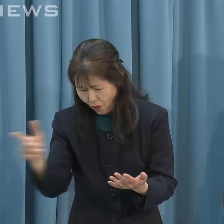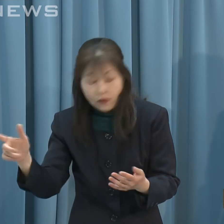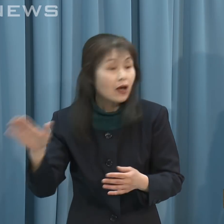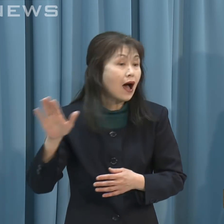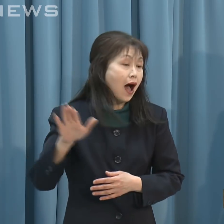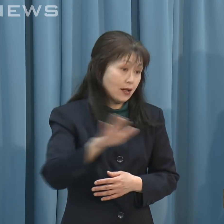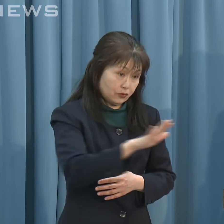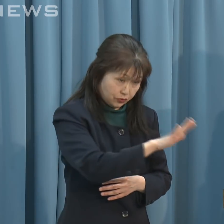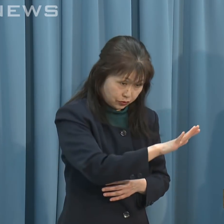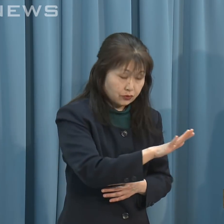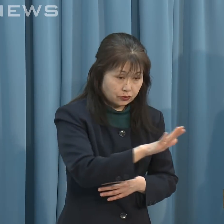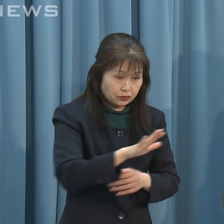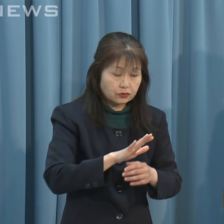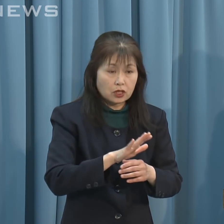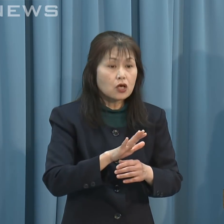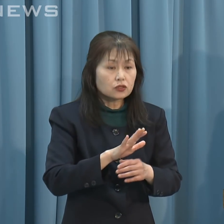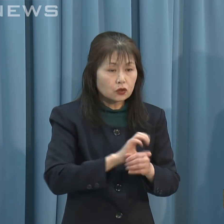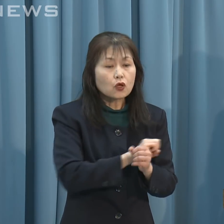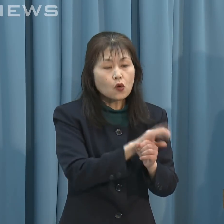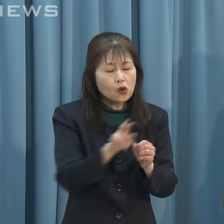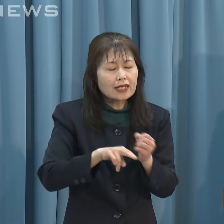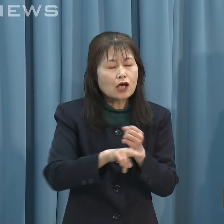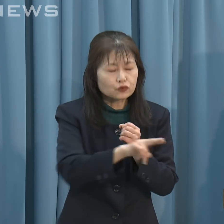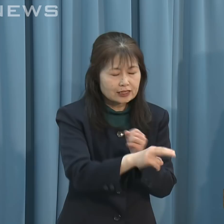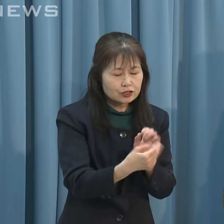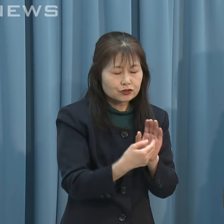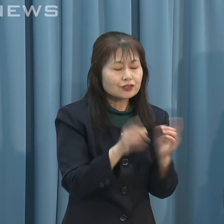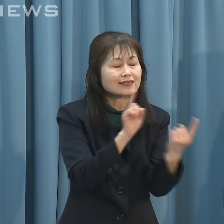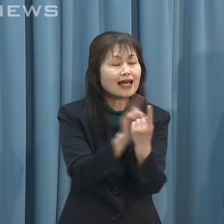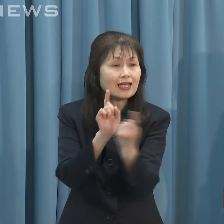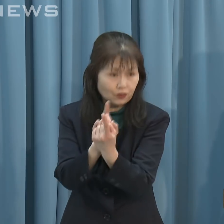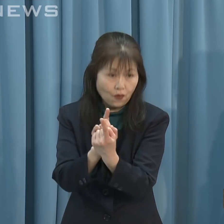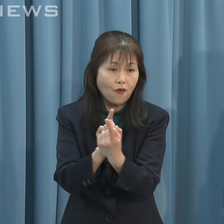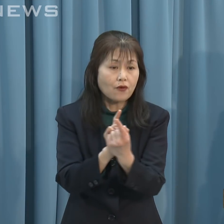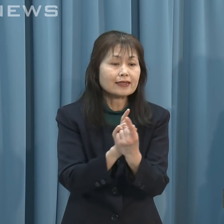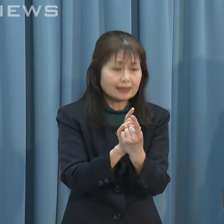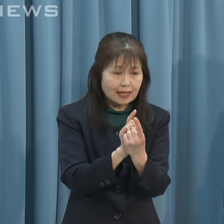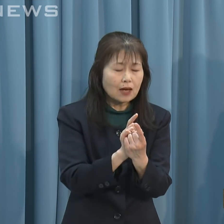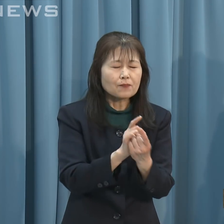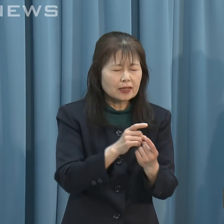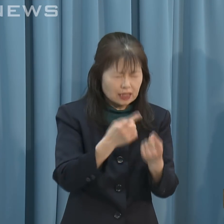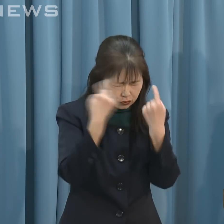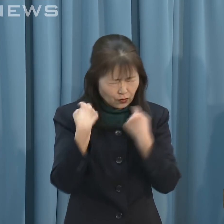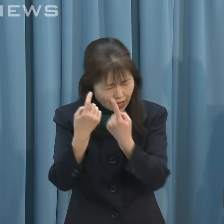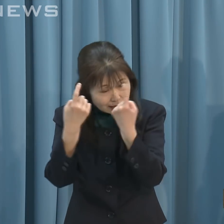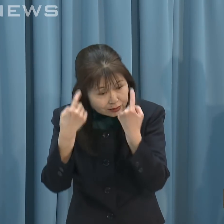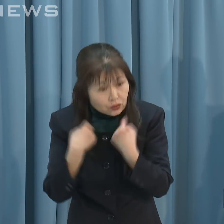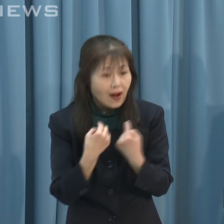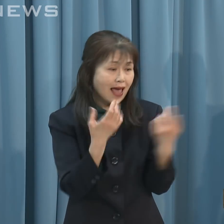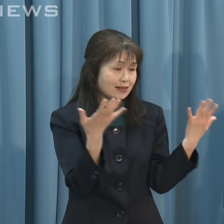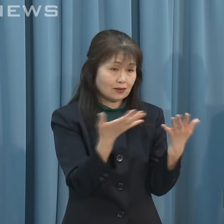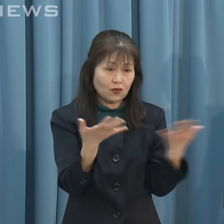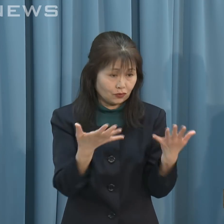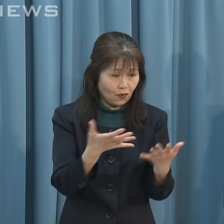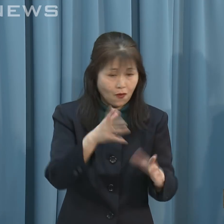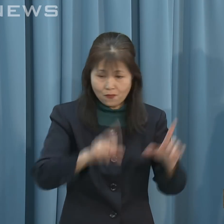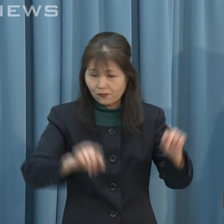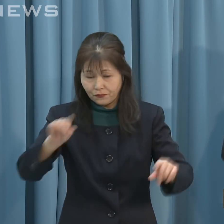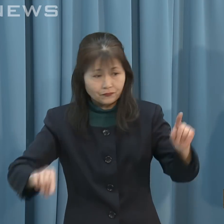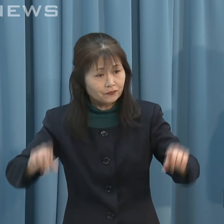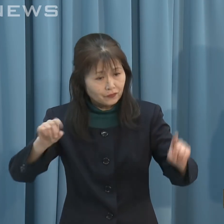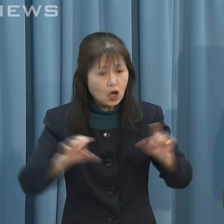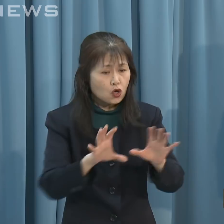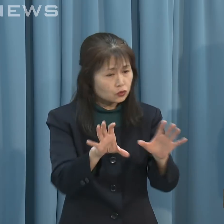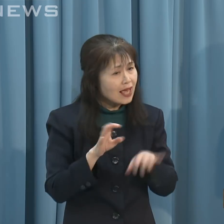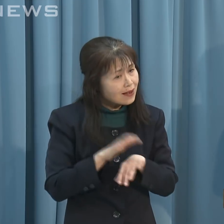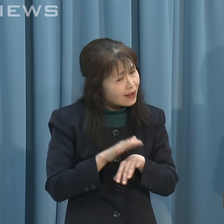今回のコロナウイルスの対応にあたって、それぞれの影響の受け方が、それぞれの方、それぞれの事業者は違うんだと思うんですね。それで